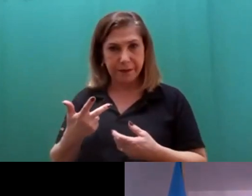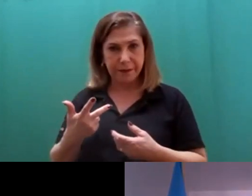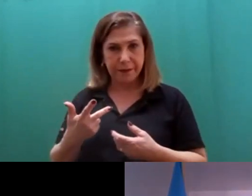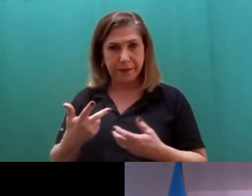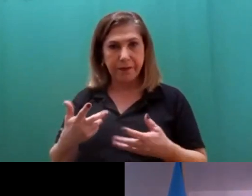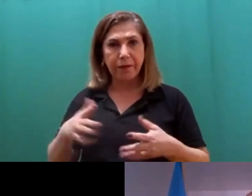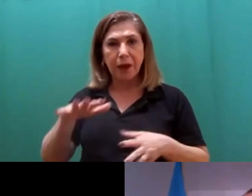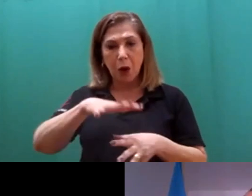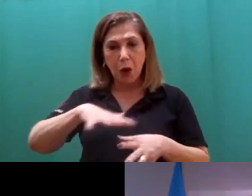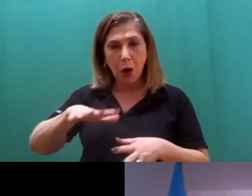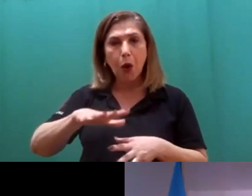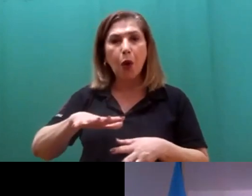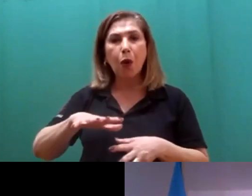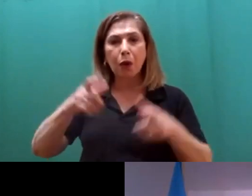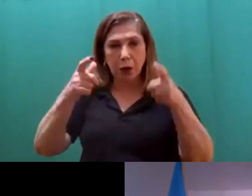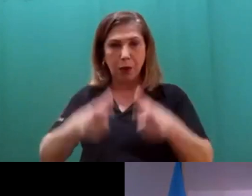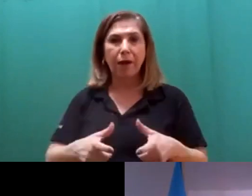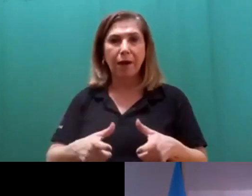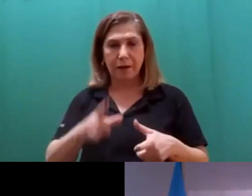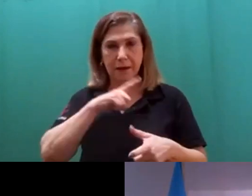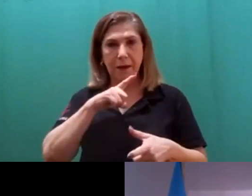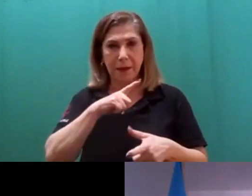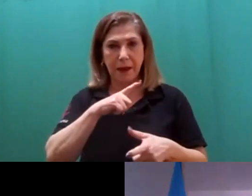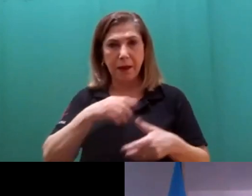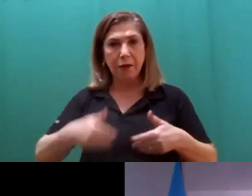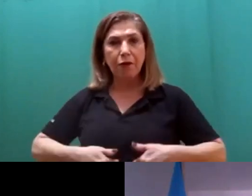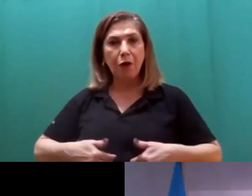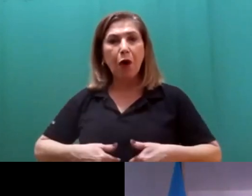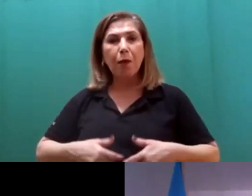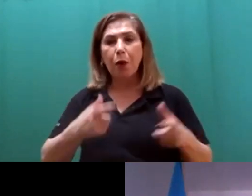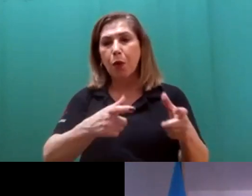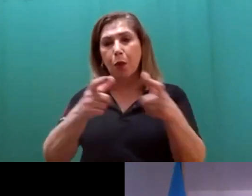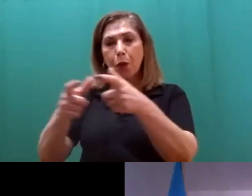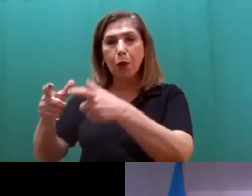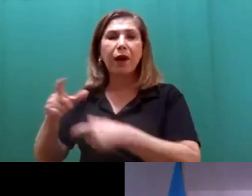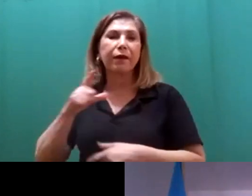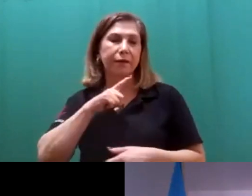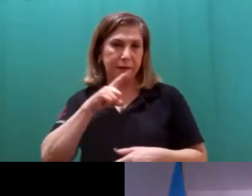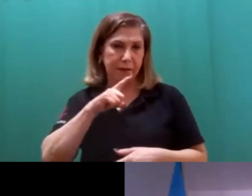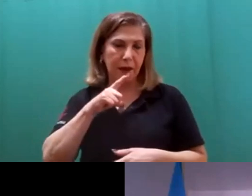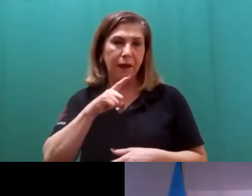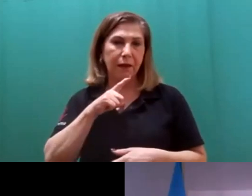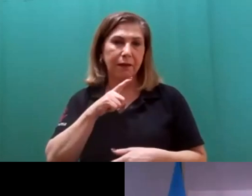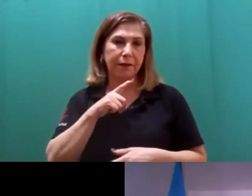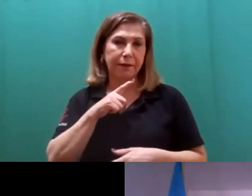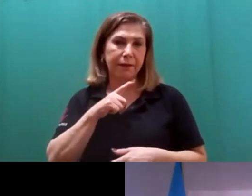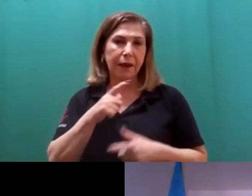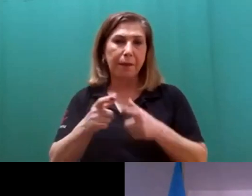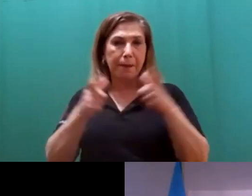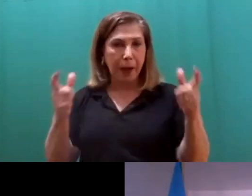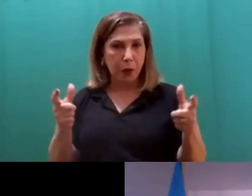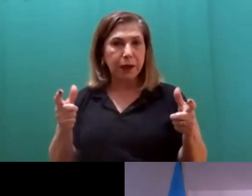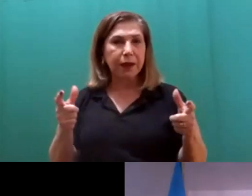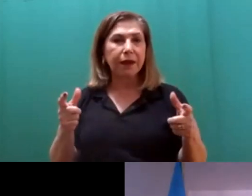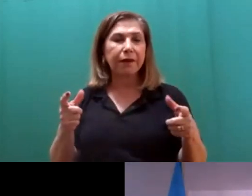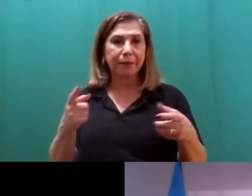local, globais e locais, porque a fome acontece em todo, praticamente a maioria dos